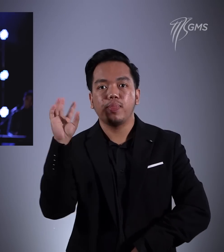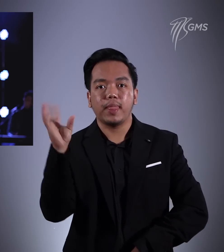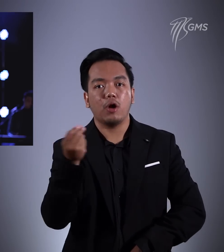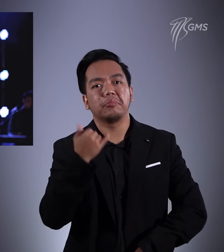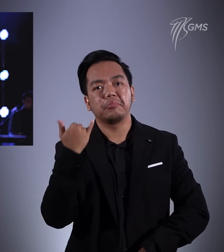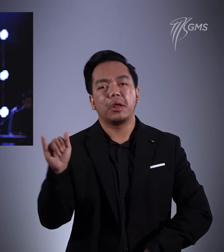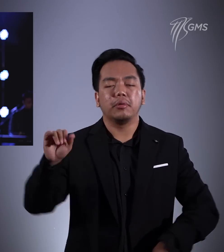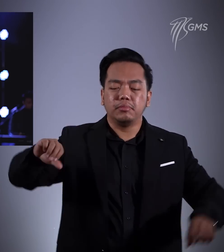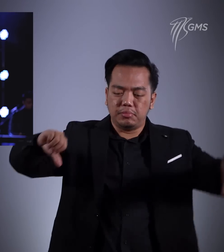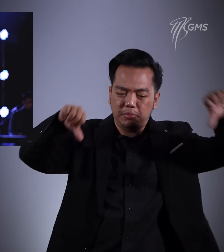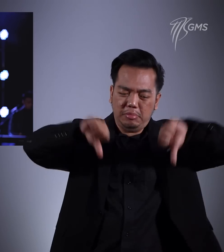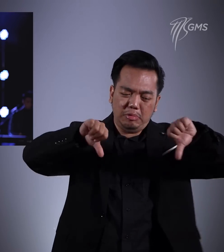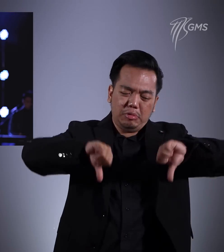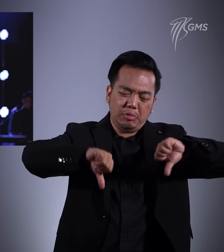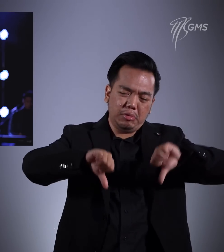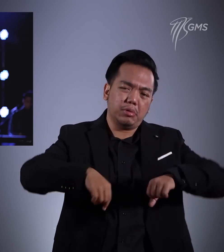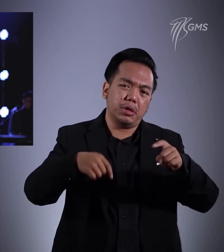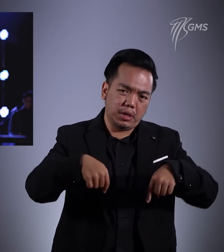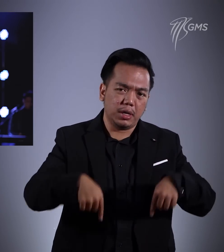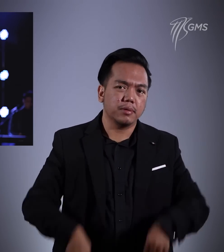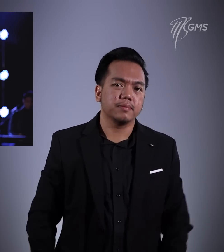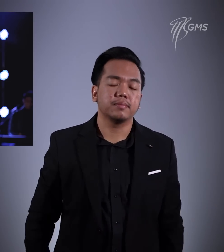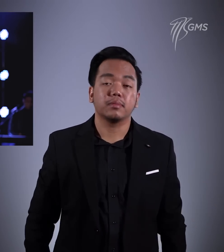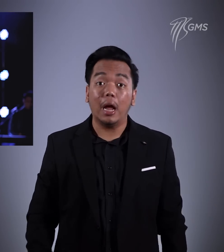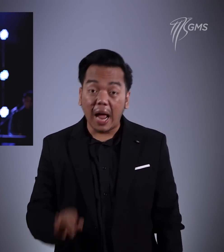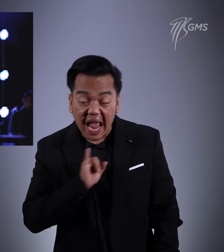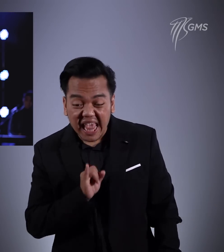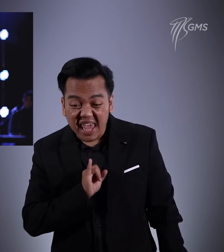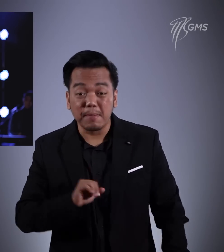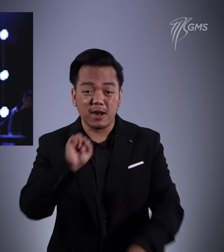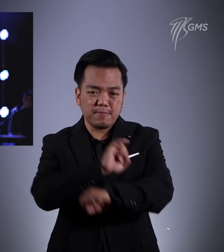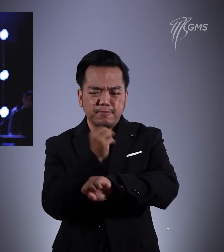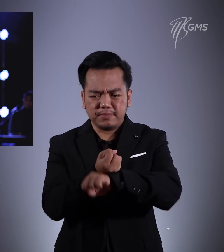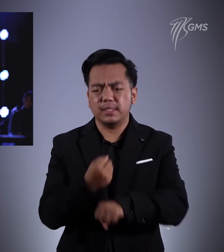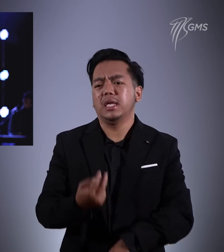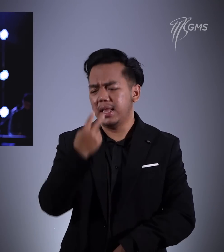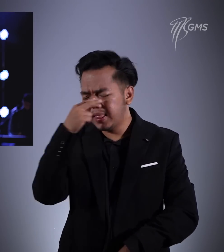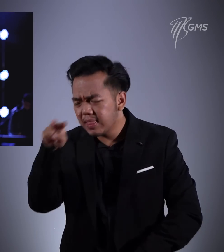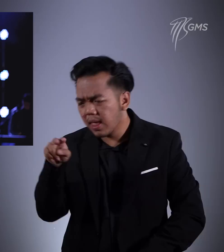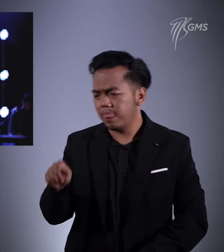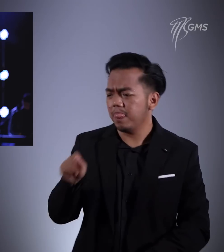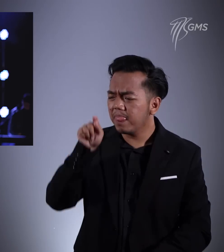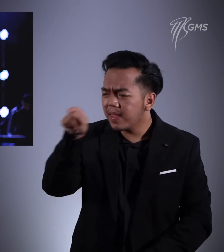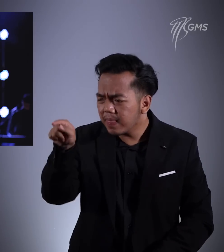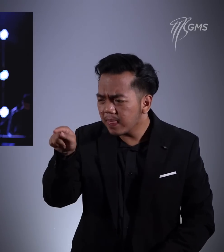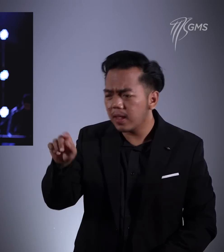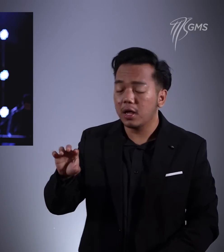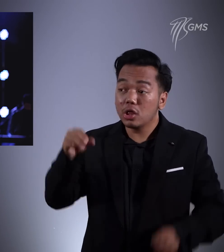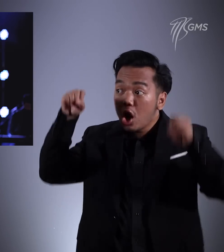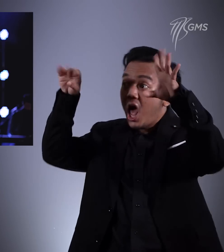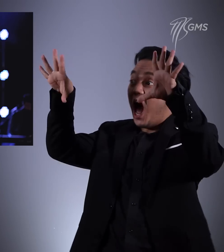Wow, that's faith, right? Iman itu bisa melihat titik terang, bahkan bisa melihat titik